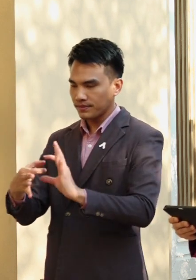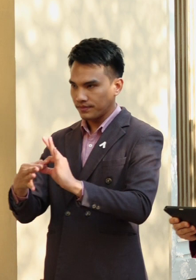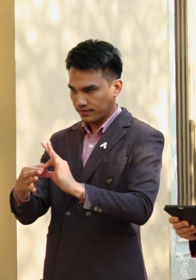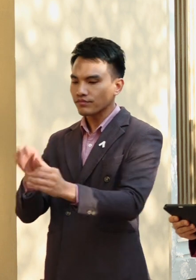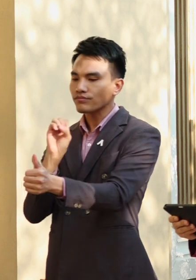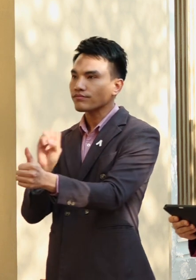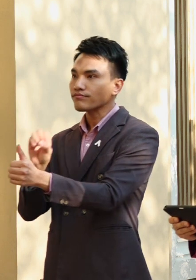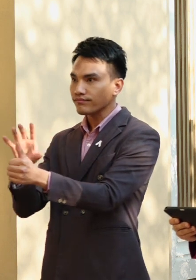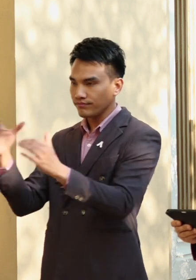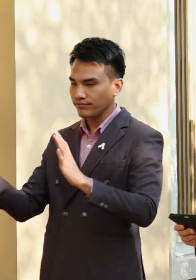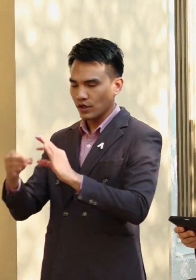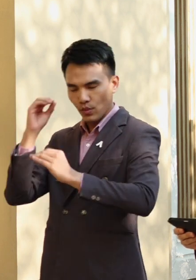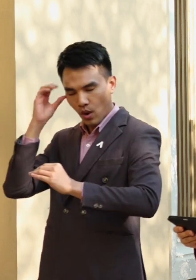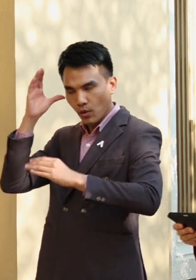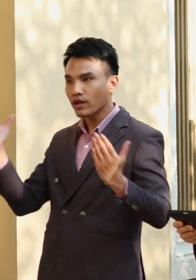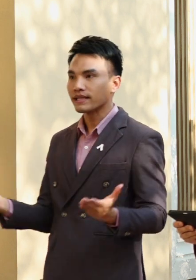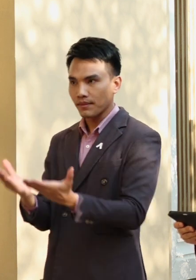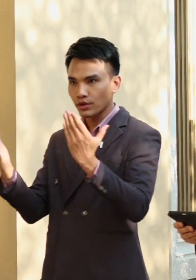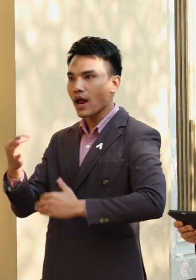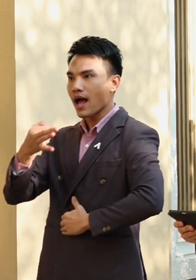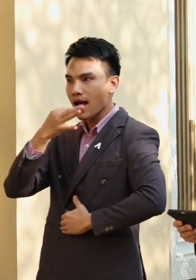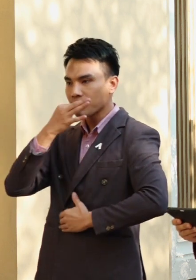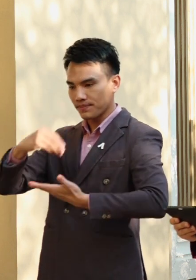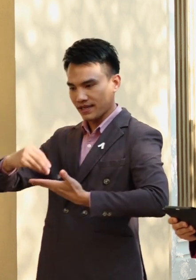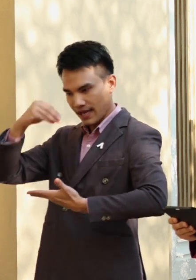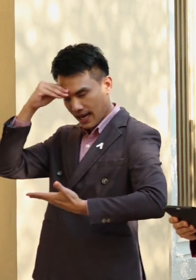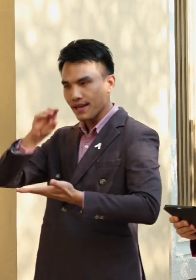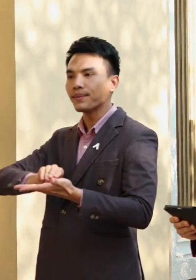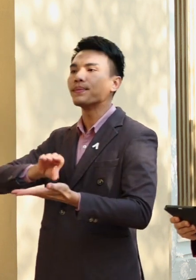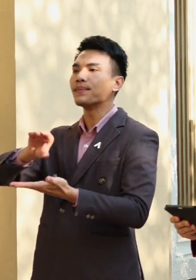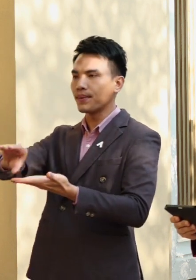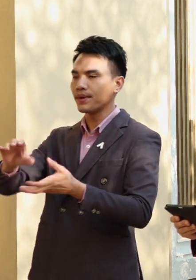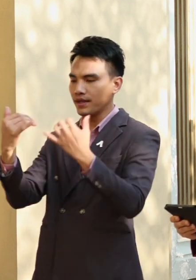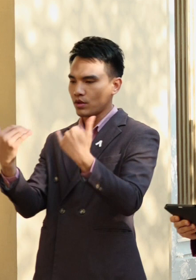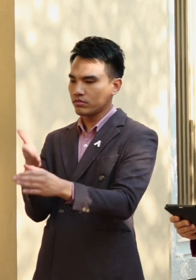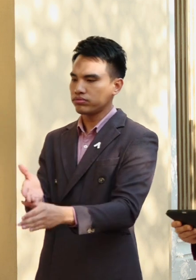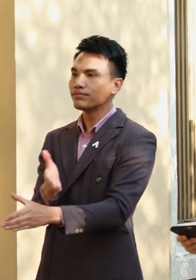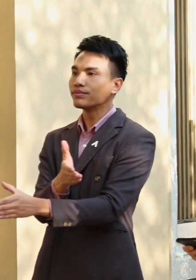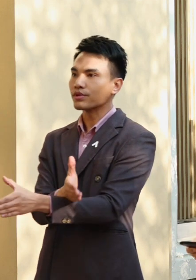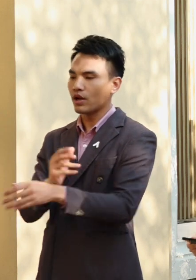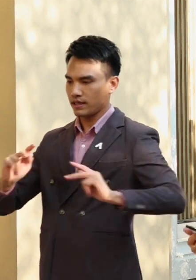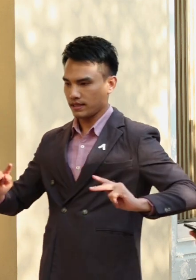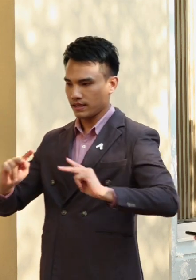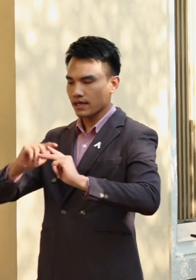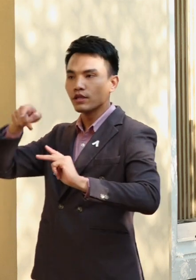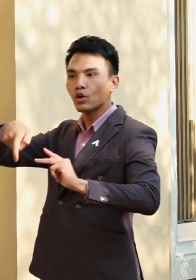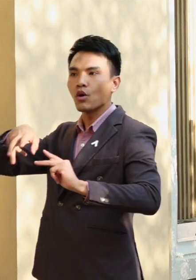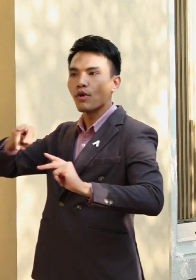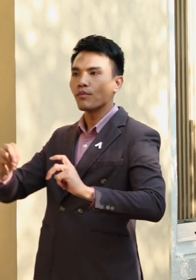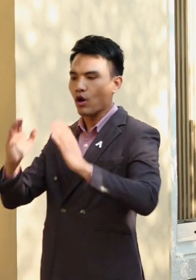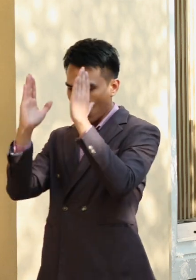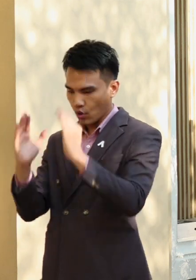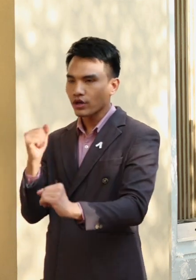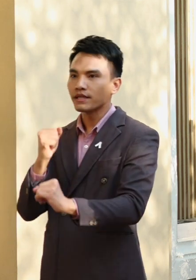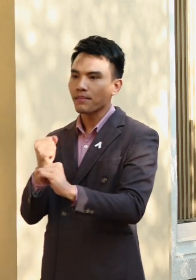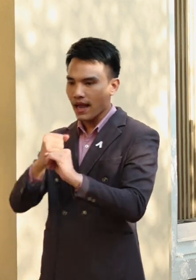การให้คำปรึกษาการสนับสนุนอาชีพการให้ทุนการศึกษาต่างๆซึ่งที่ผ่านมานะครับทางกระทรวงพม.หรือเจ้าหน้า